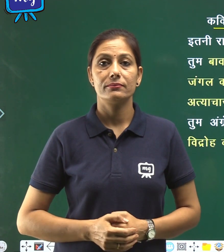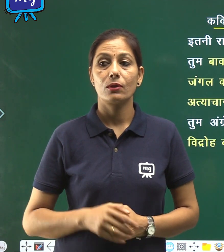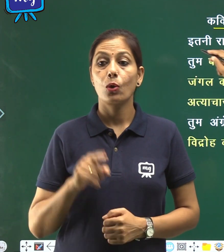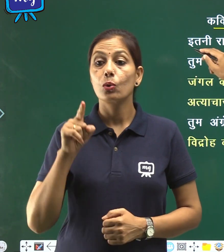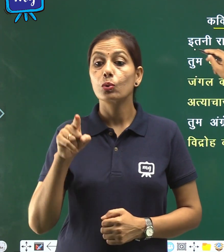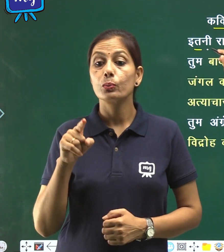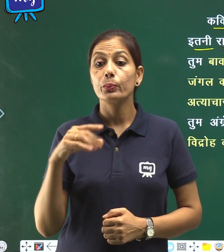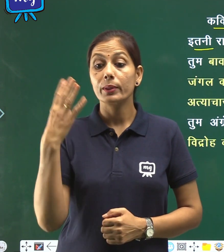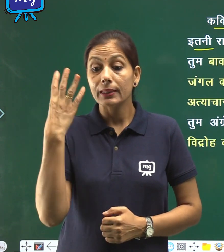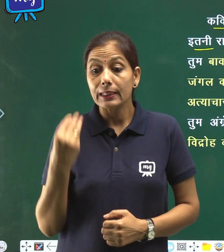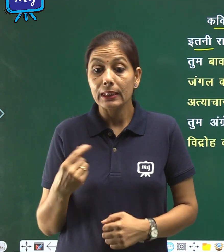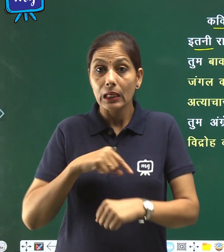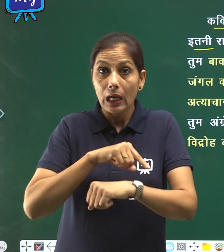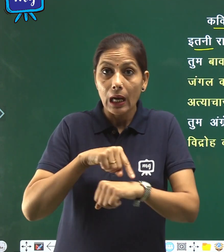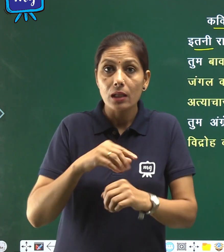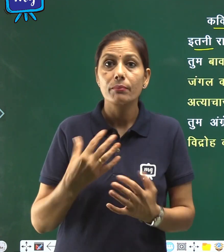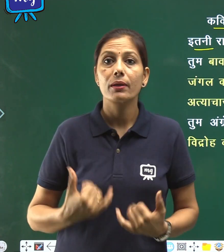तुम इतनी रात में